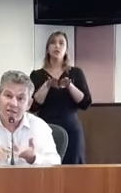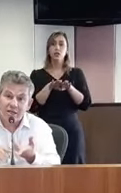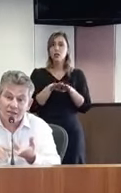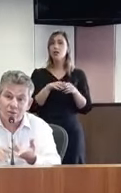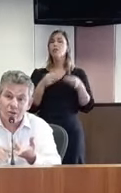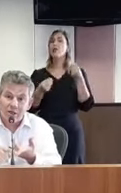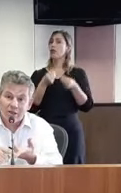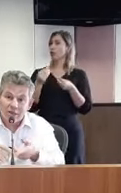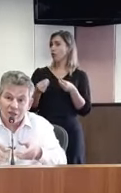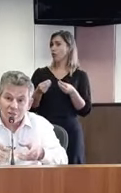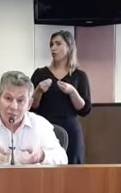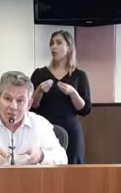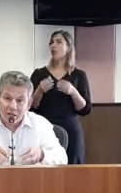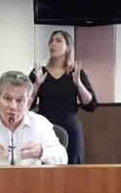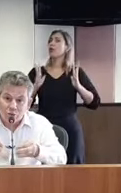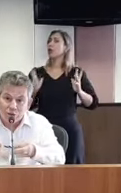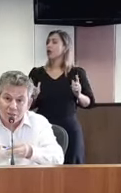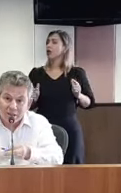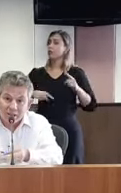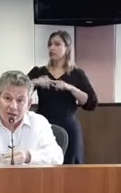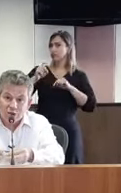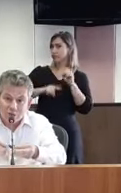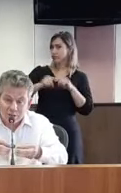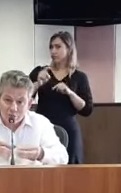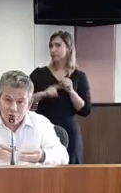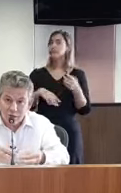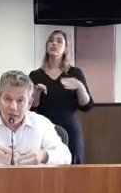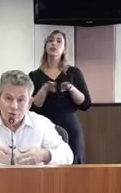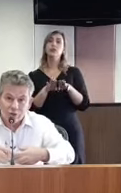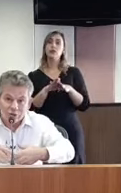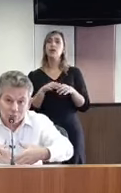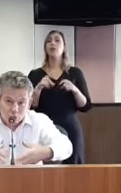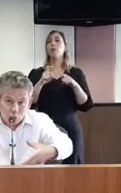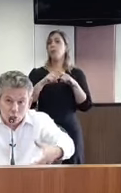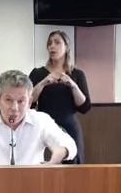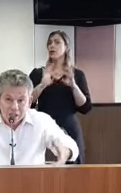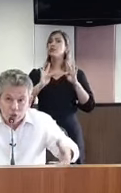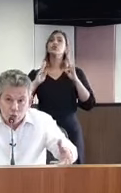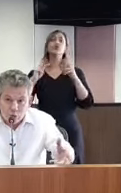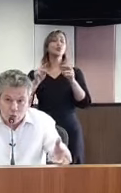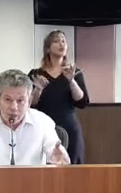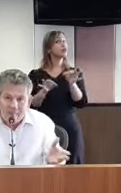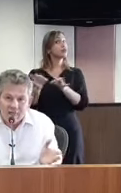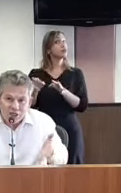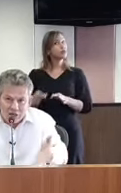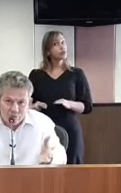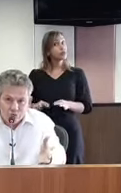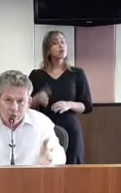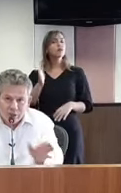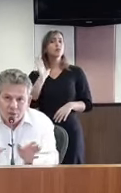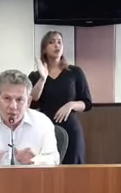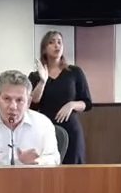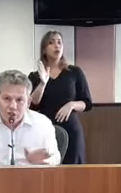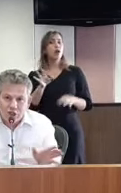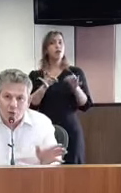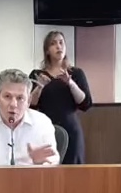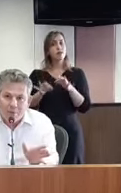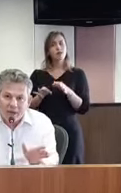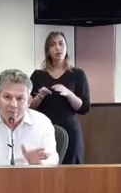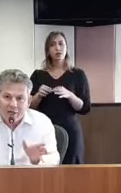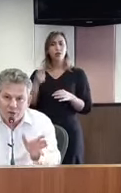de esterilização de equipamentos, de materiais, de utensílios médicos. Nós temos toda uma estrutura já funcionando e a